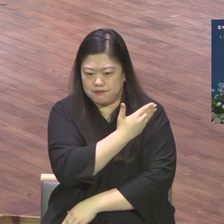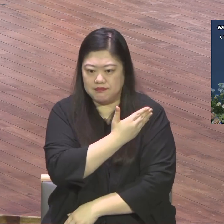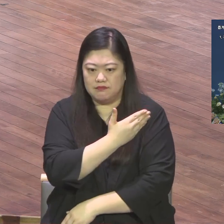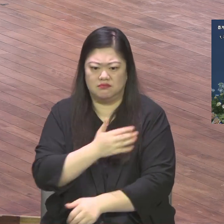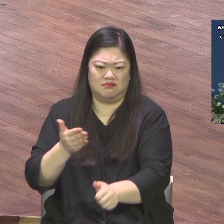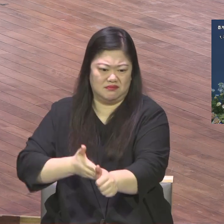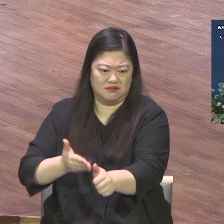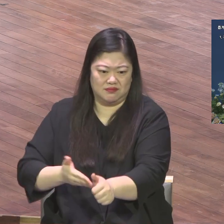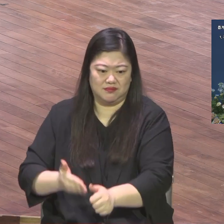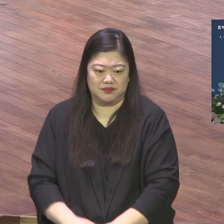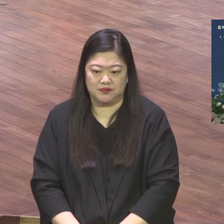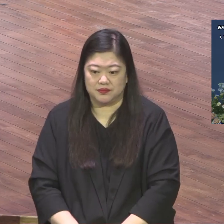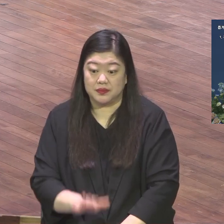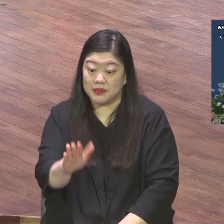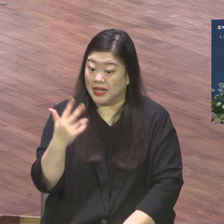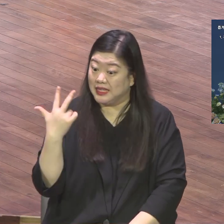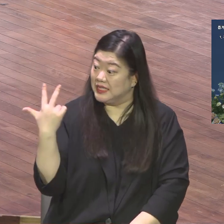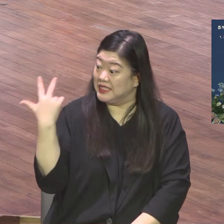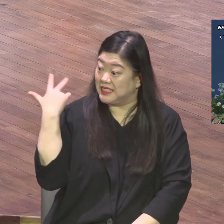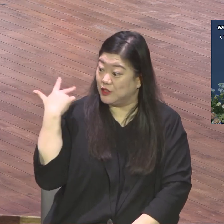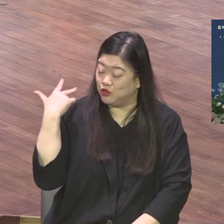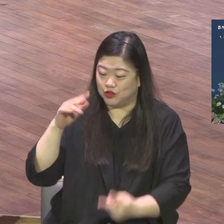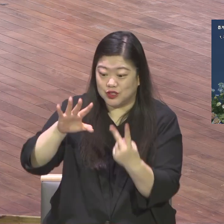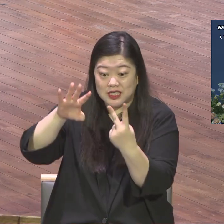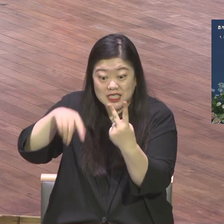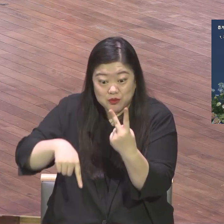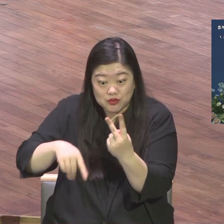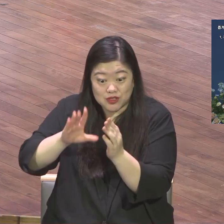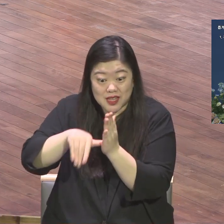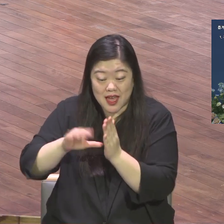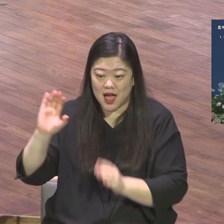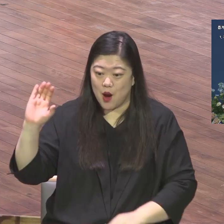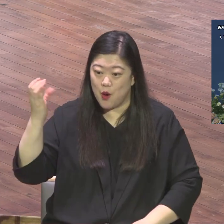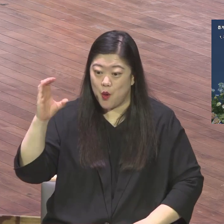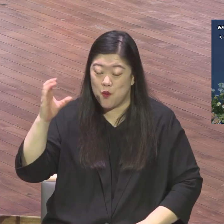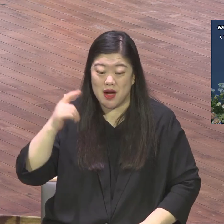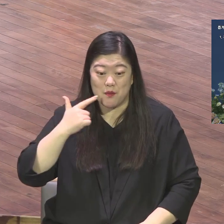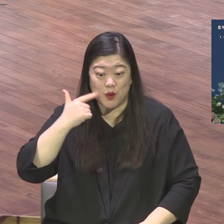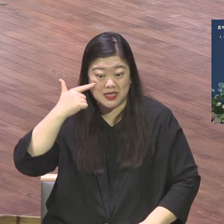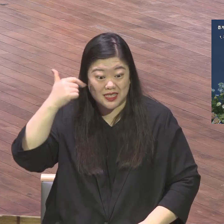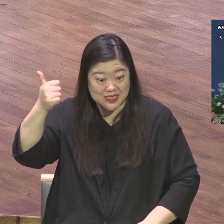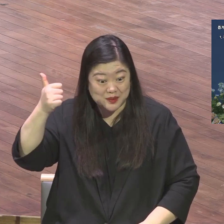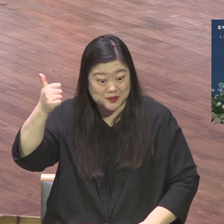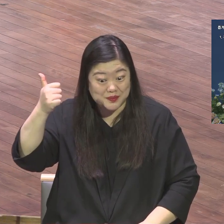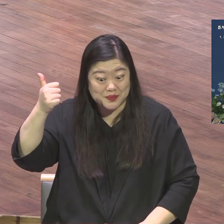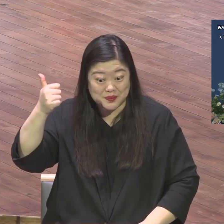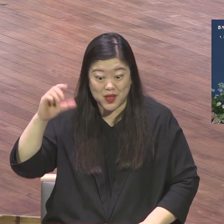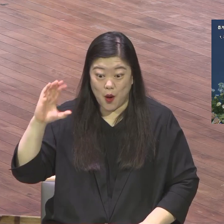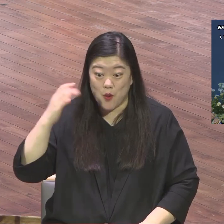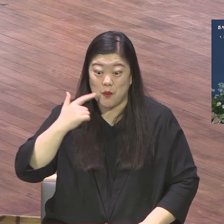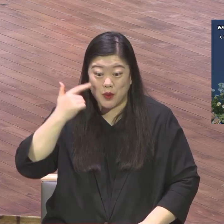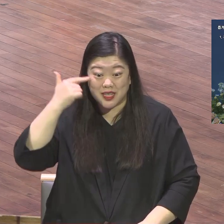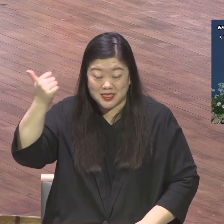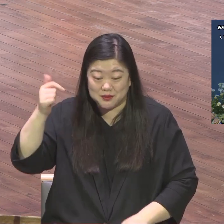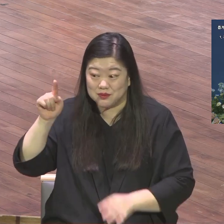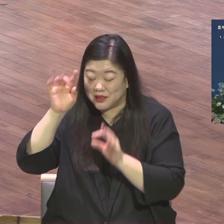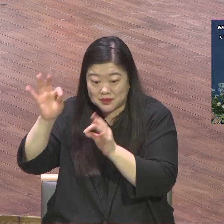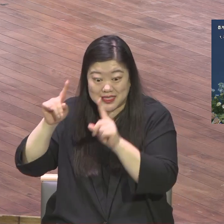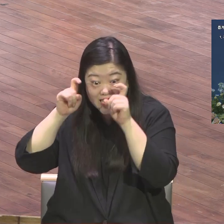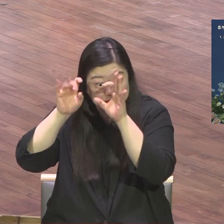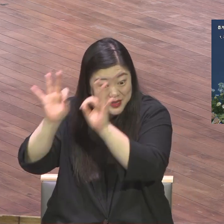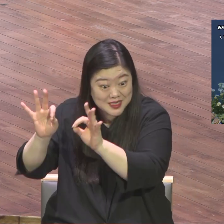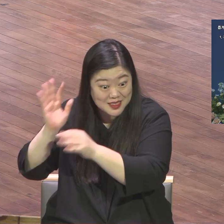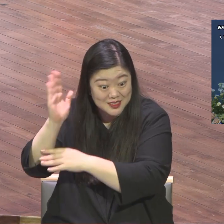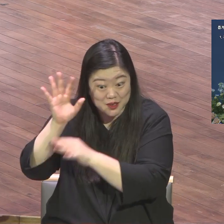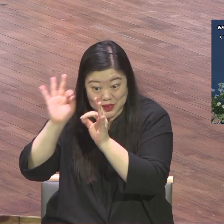지난주에 리브 예배에 콜롬비아 우리 안드레스 목사님 설교했습니다. 파란만장한 젊은 시절을 보냈지만은 감옥에서